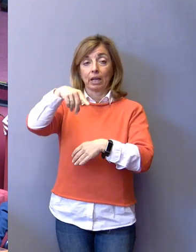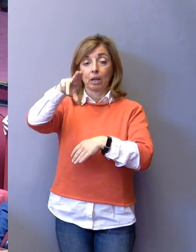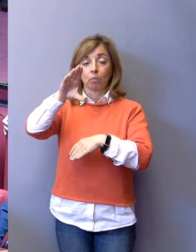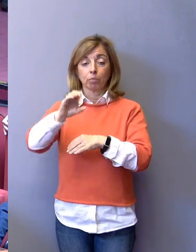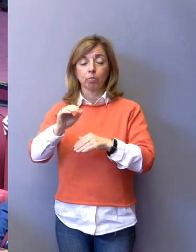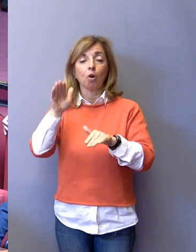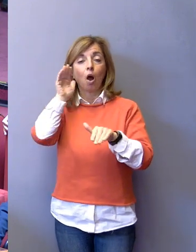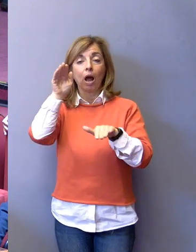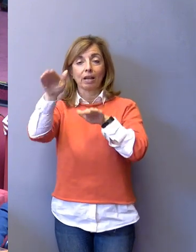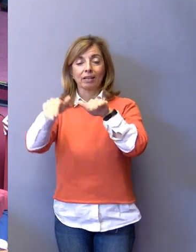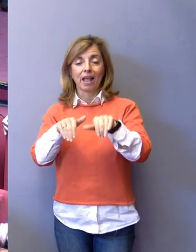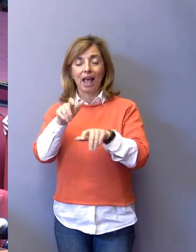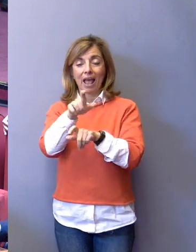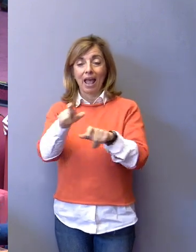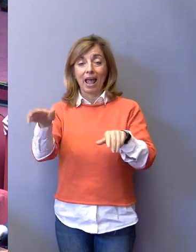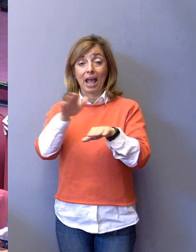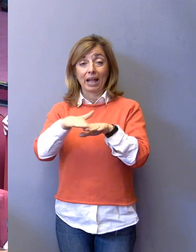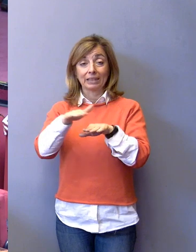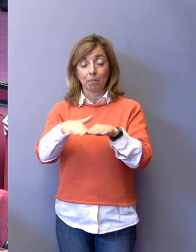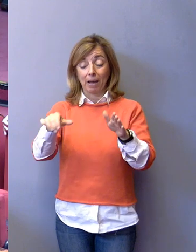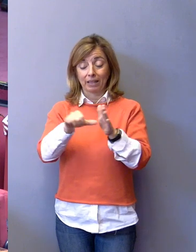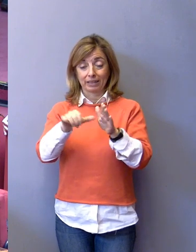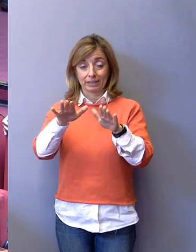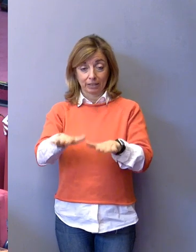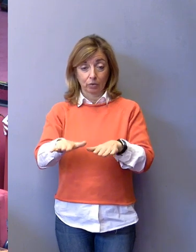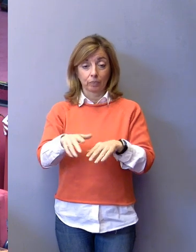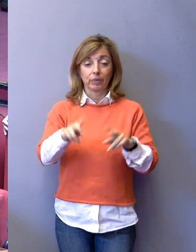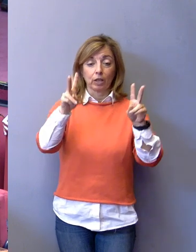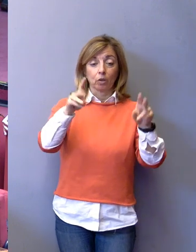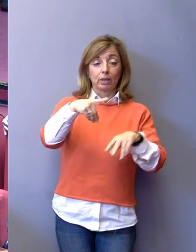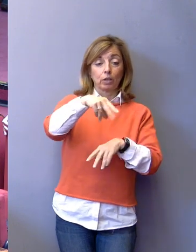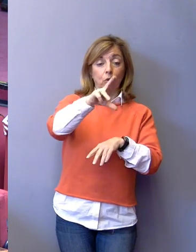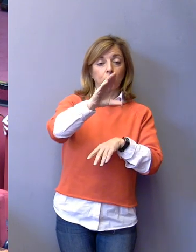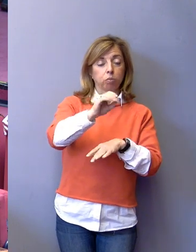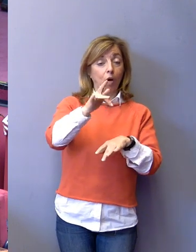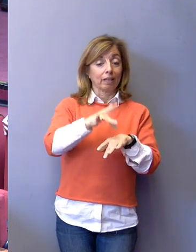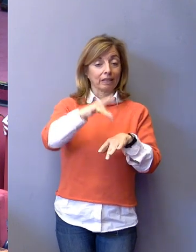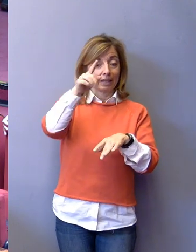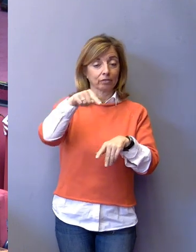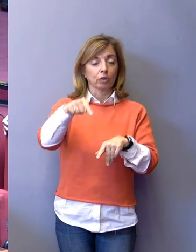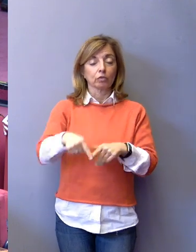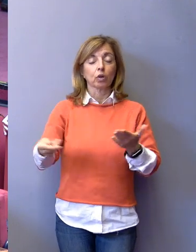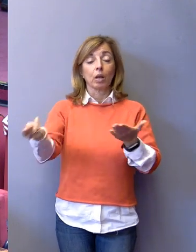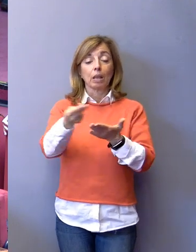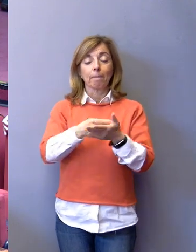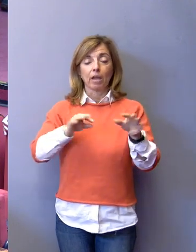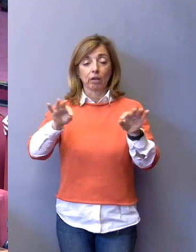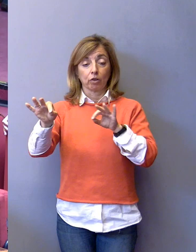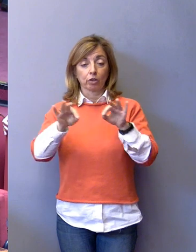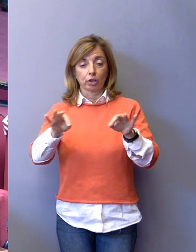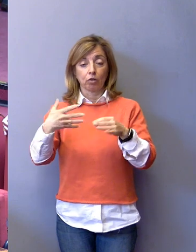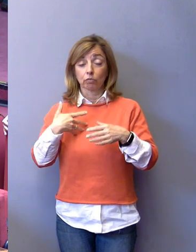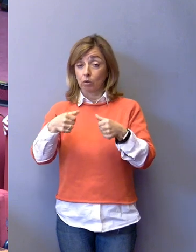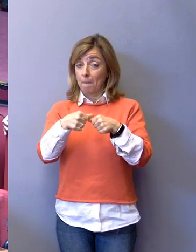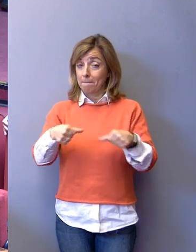esperti del settore il tema del Po è un tema molto delicato su cui un piano regolatore fonda i suoi aspetti di procedure